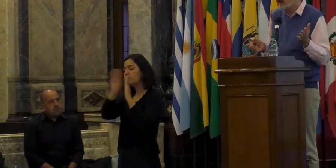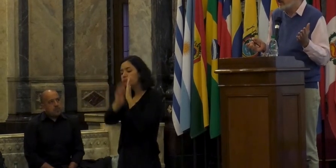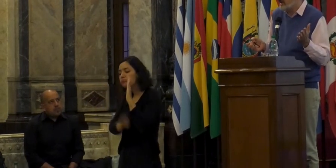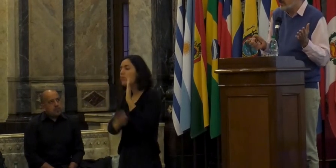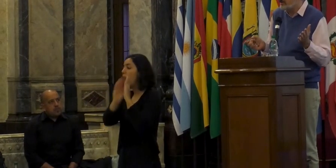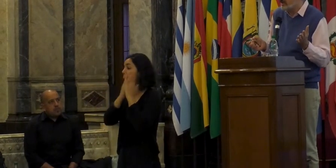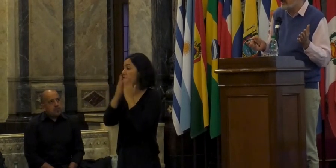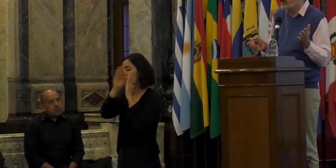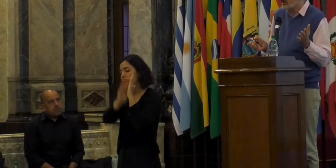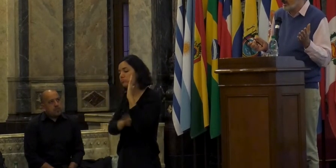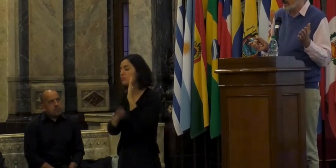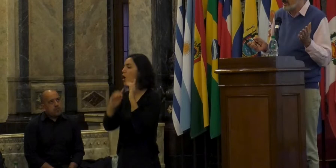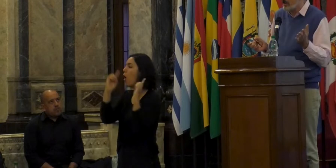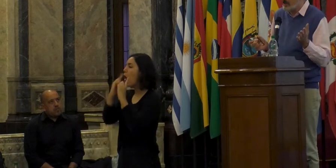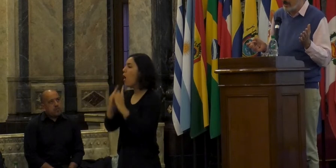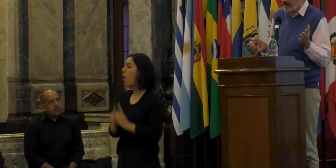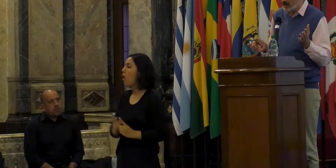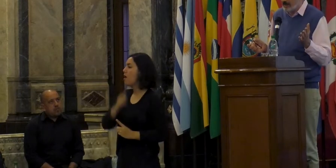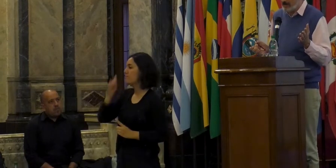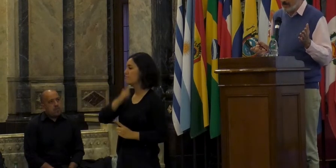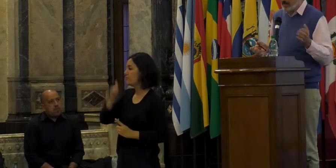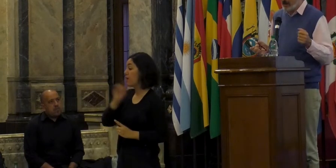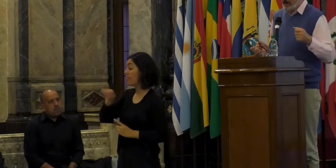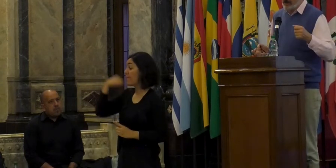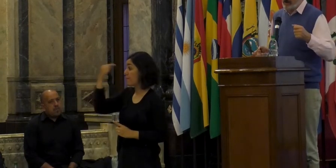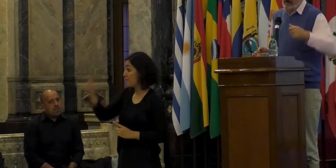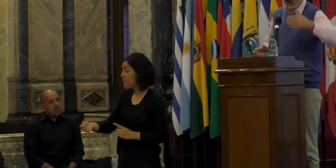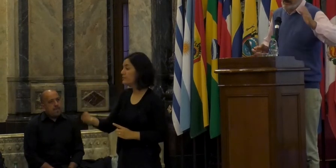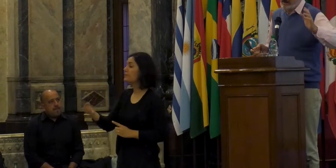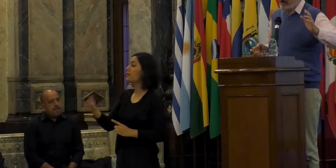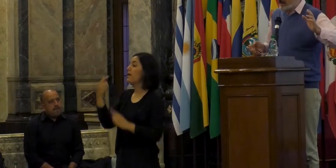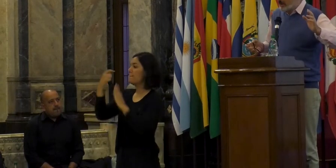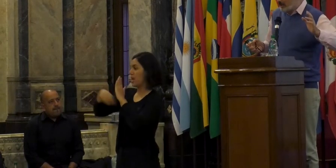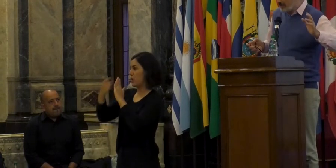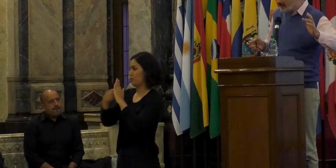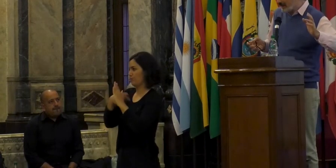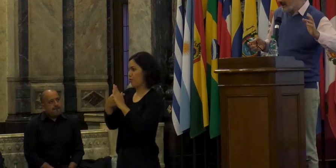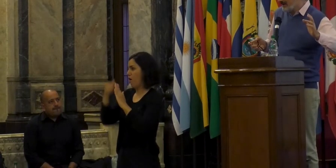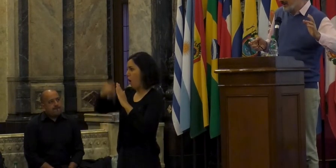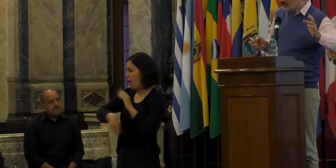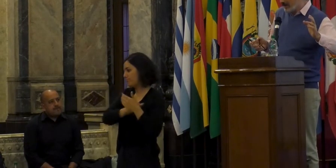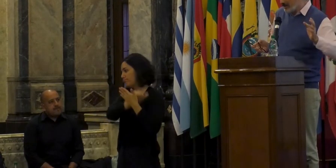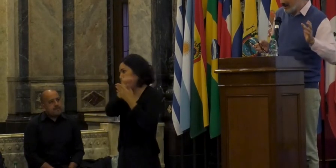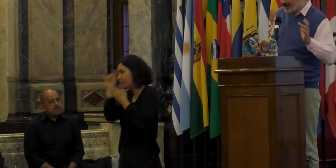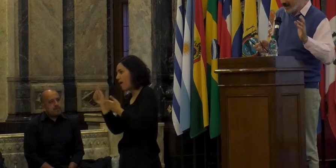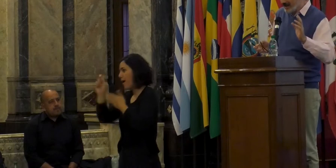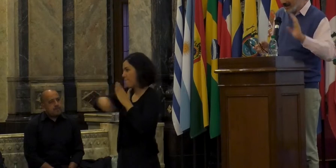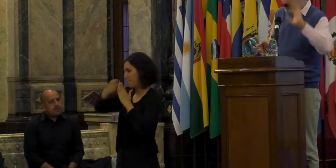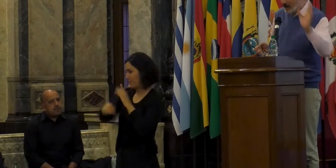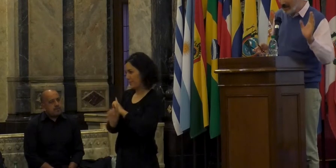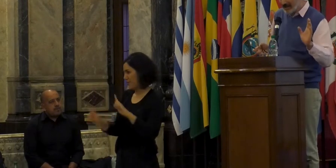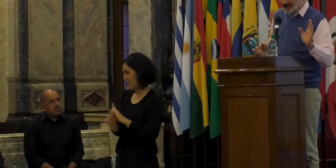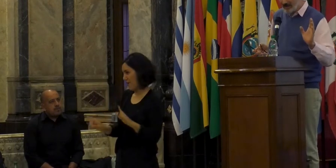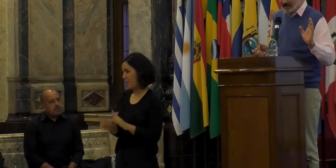yo le llamo microhistorias del yo, con la cual hicimos una película. No les voy a clavar la película completa, porque además haría